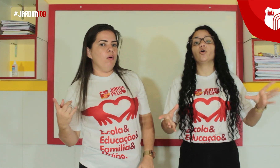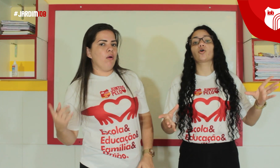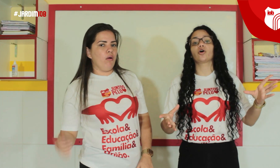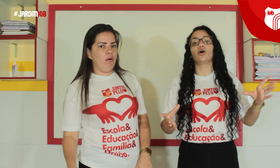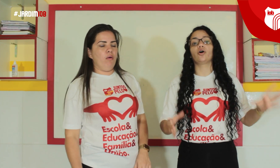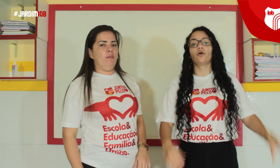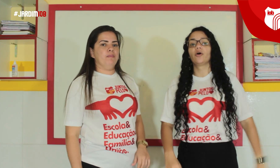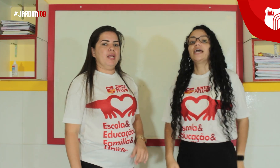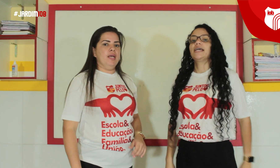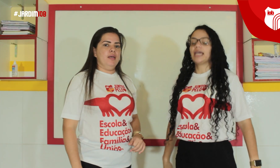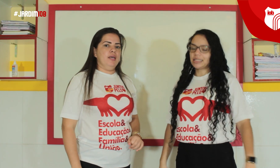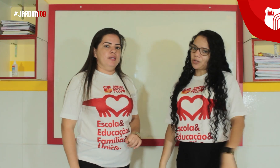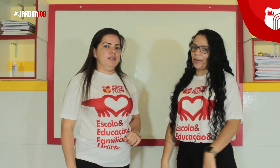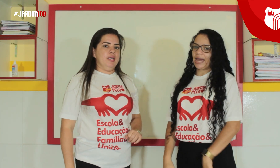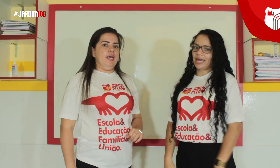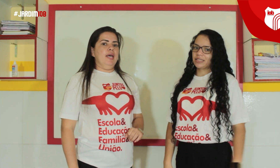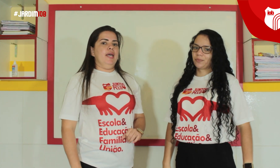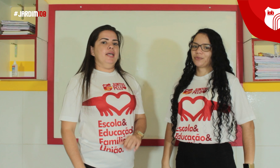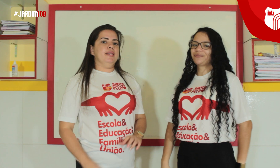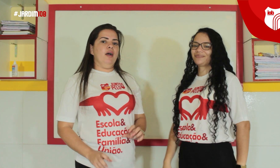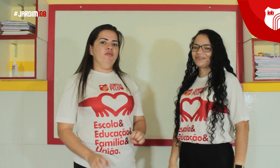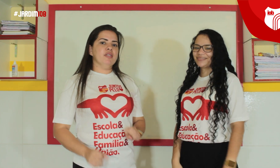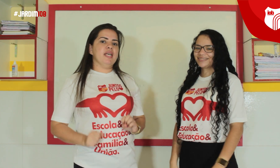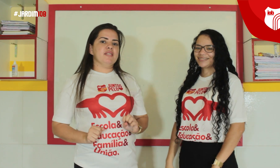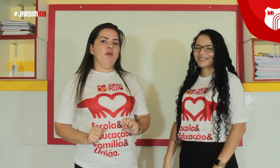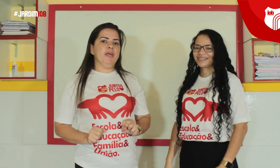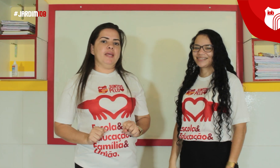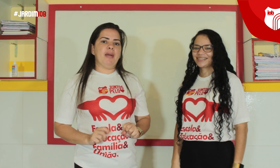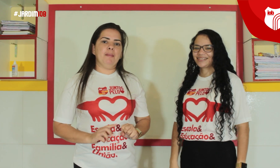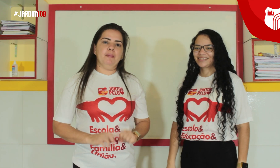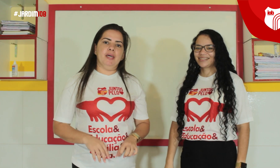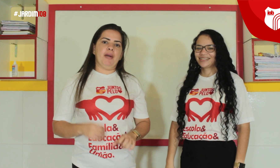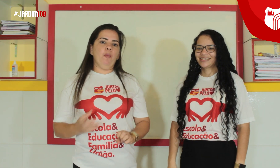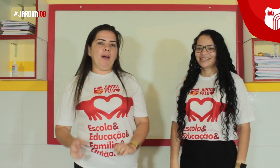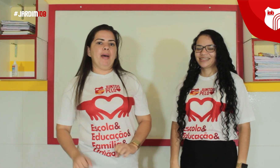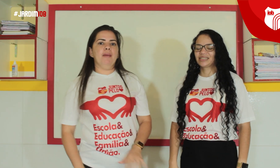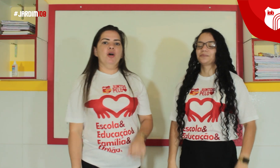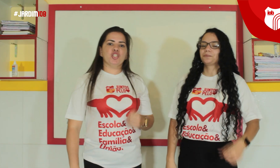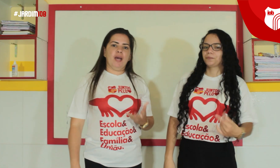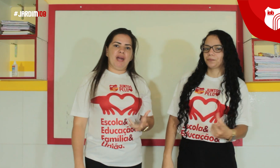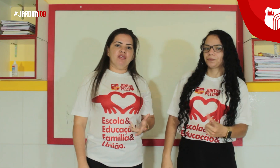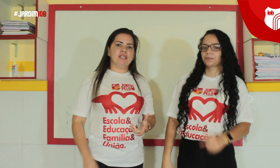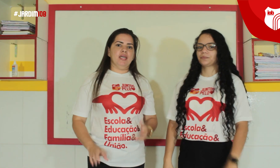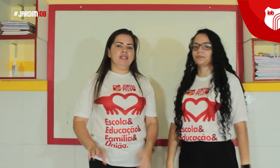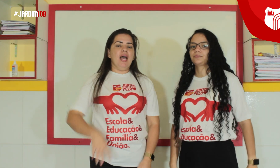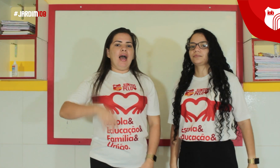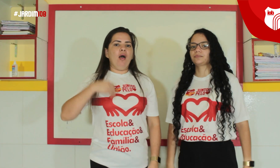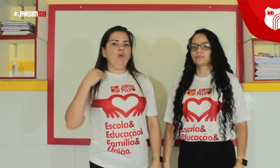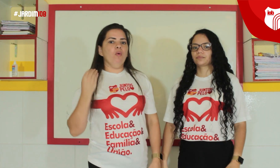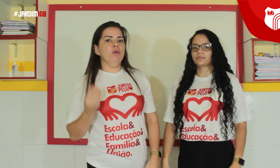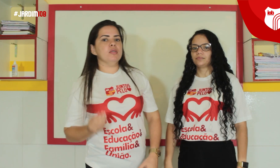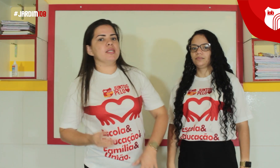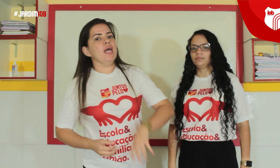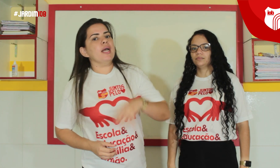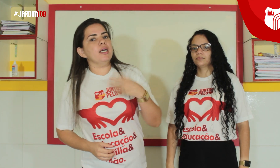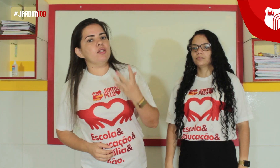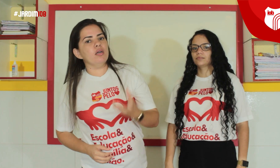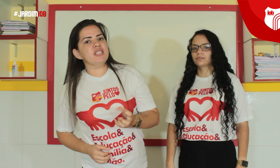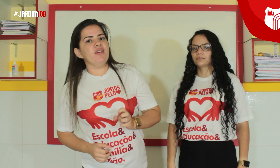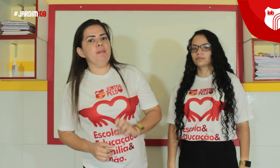Pernambuco! Isso mesmo. Então, vocês vão pedir pra mamãe, pra o papai, mostrar pra vocês alguns cantores